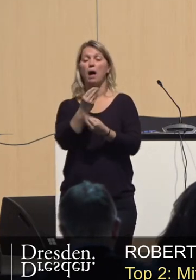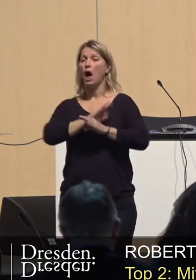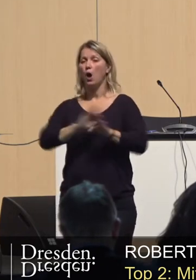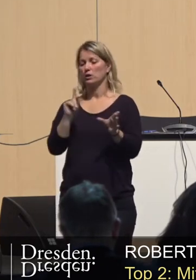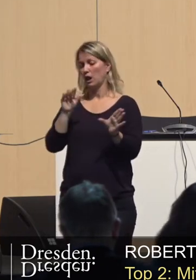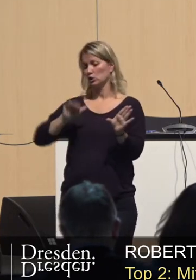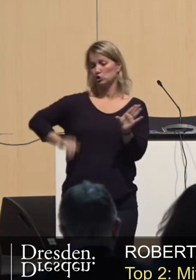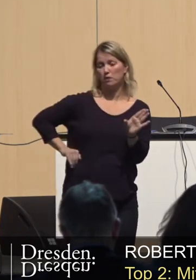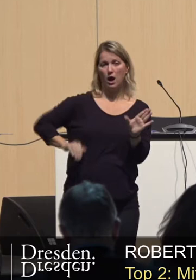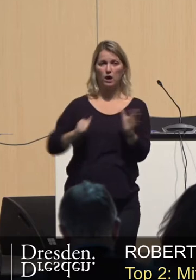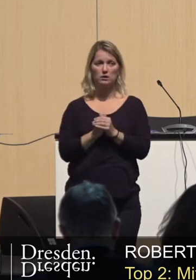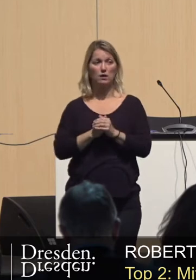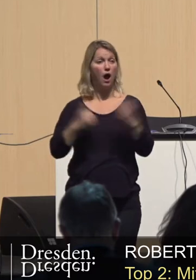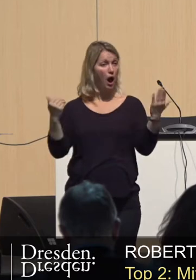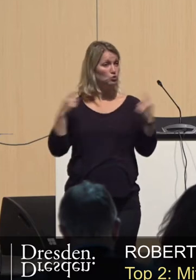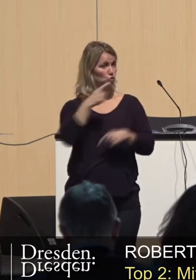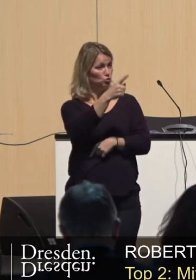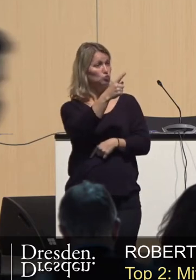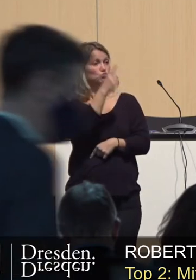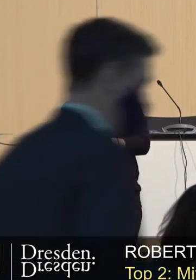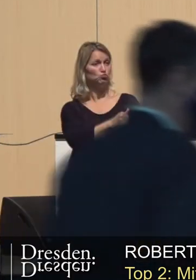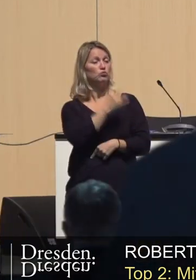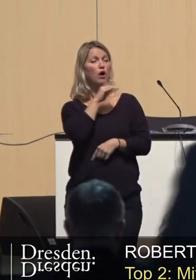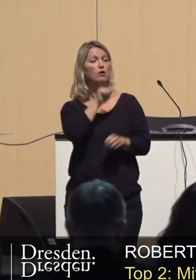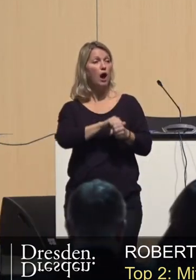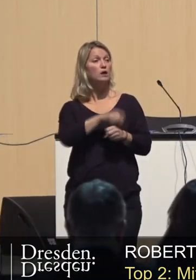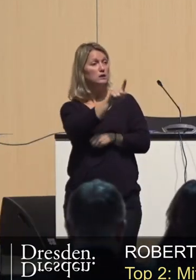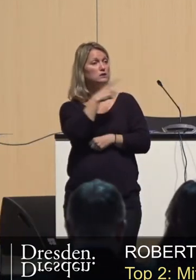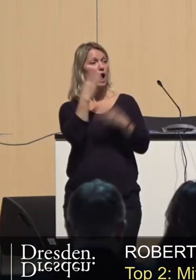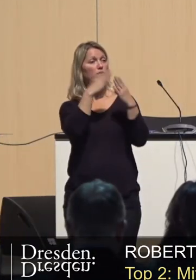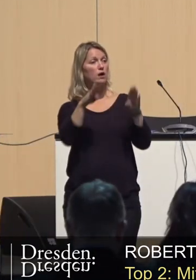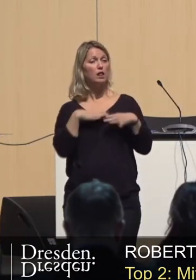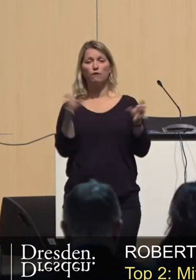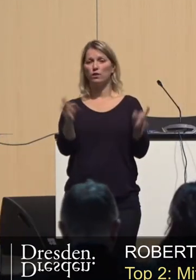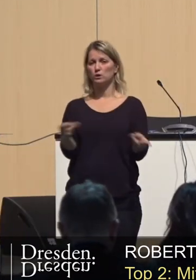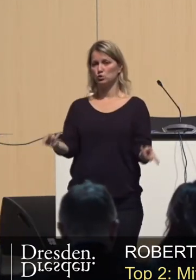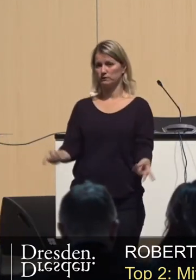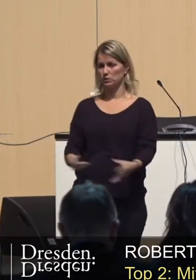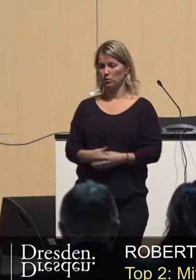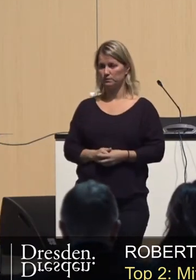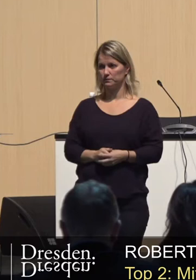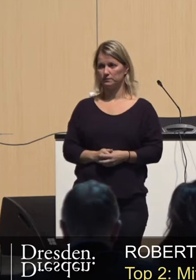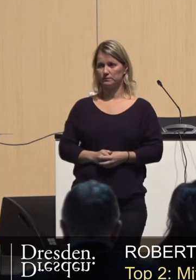Annahme können Sie heute also ohne Probleme zustimmen, denn für Sie fällt ja Weihnachten sowieso flach.